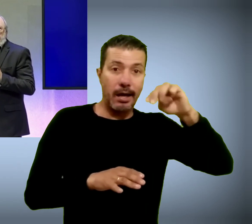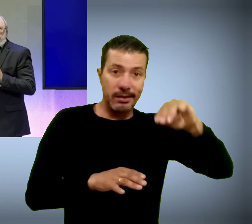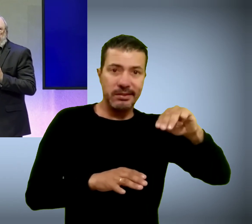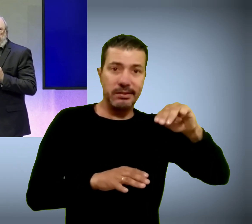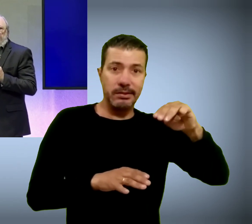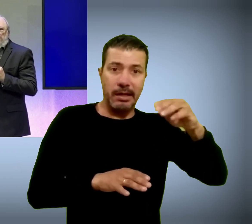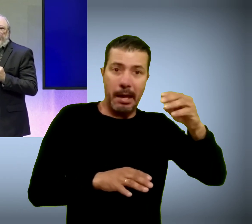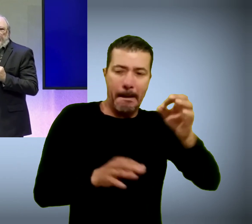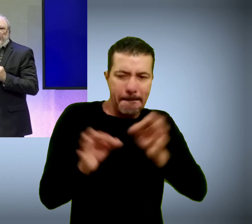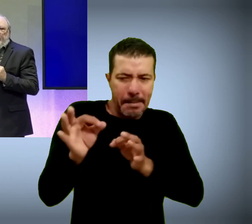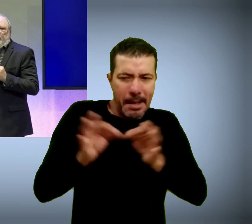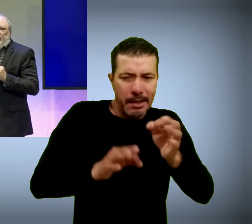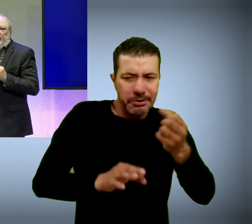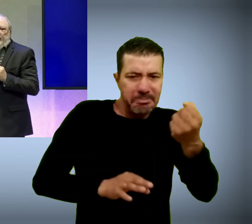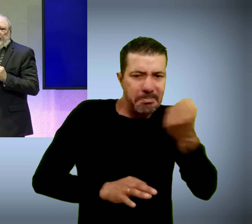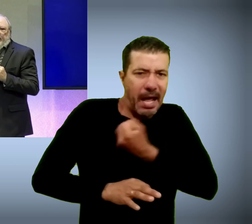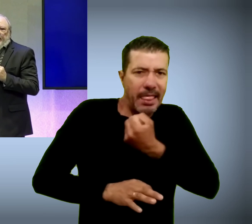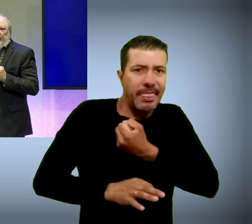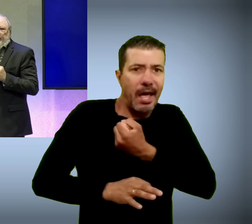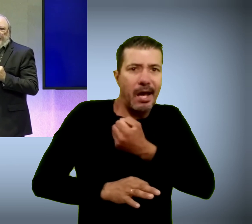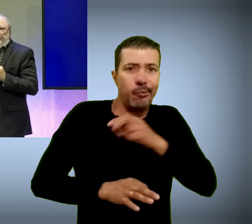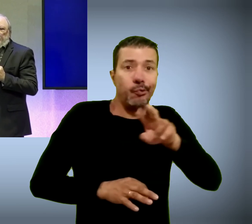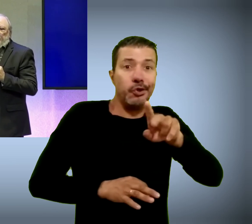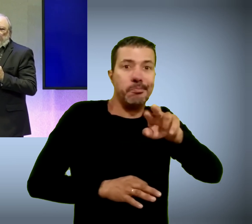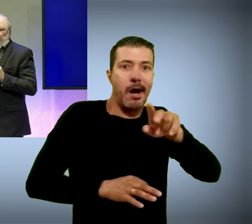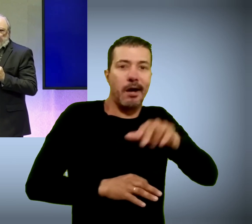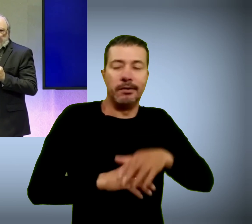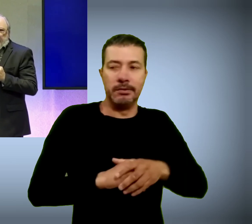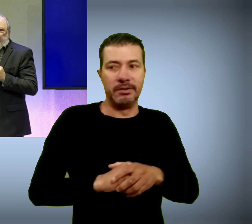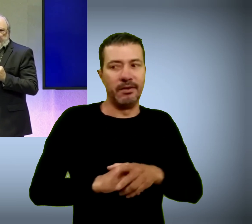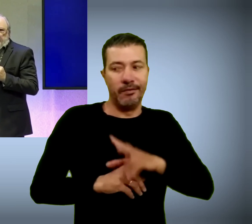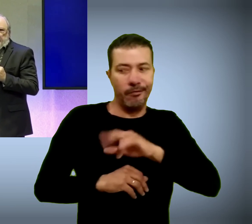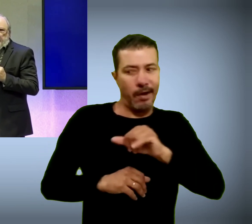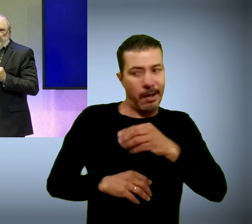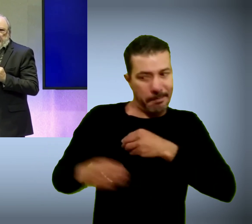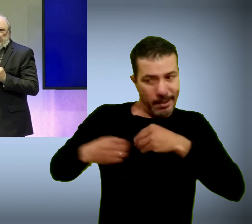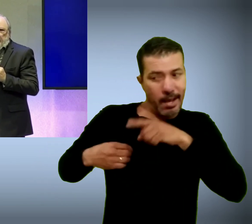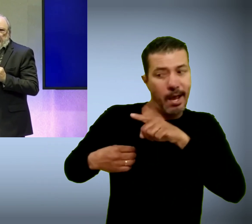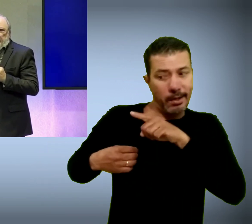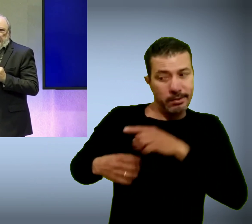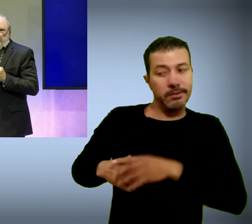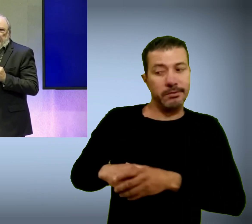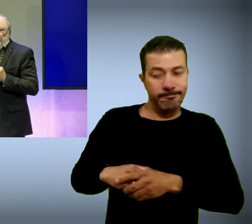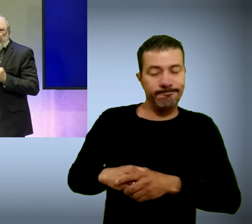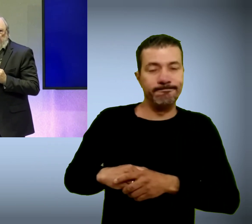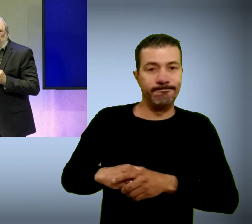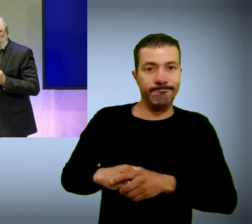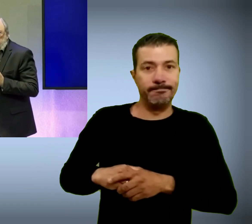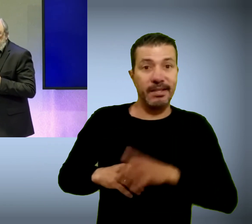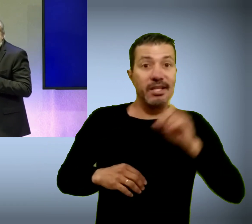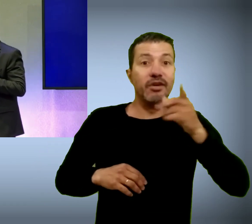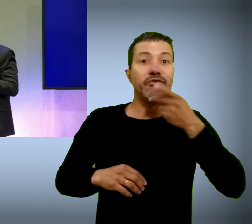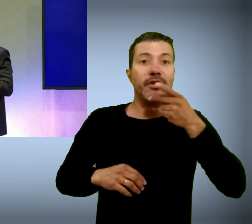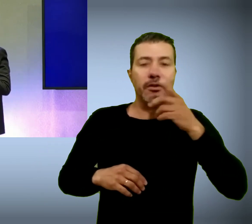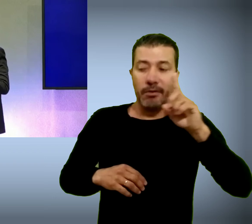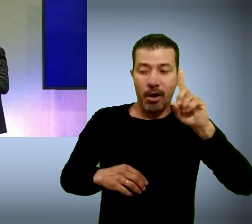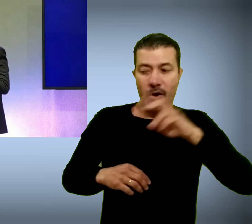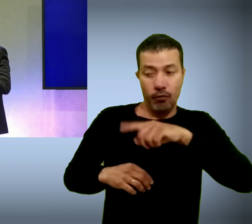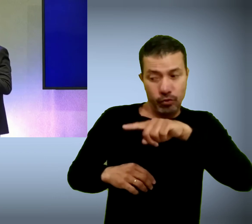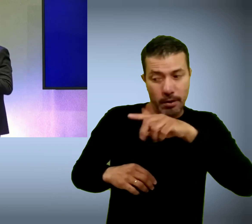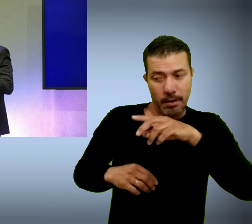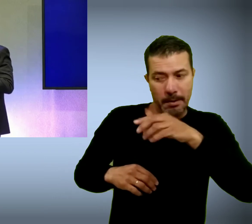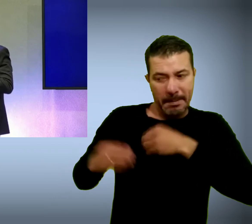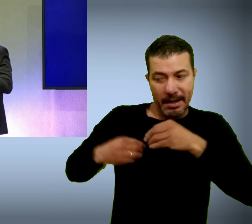seu irmão. E Deus sabia disso. E Deus falou: você não vai pecar, hein? Ué, mas